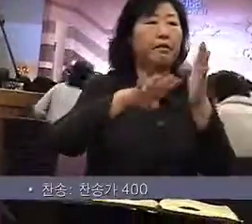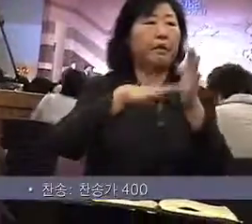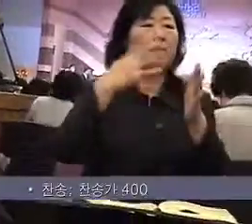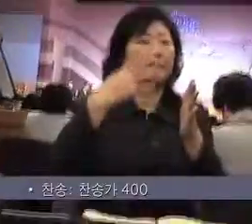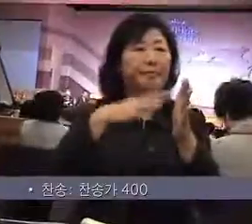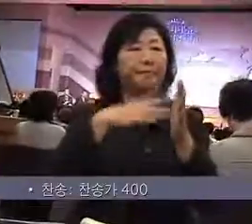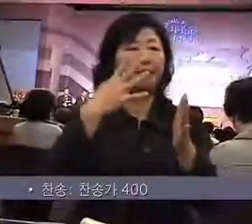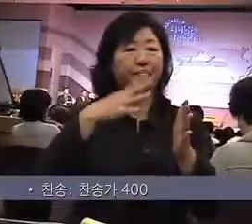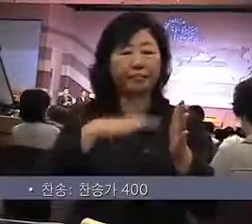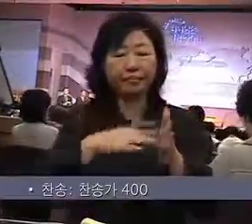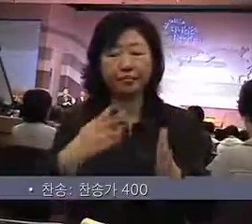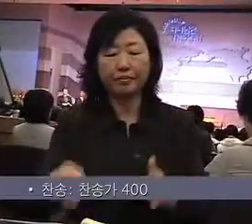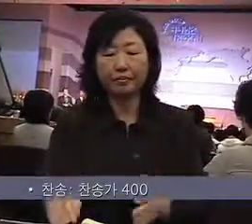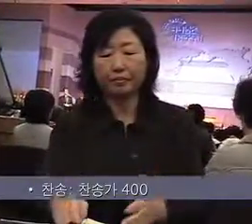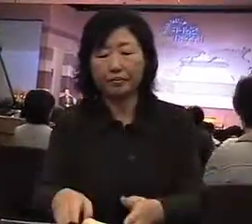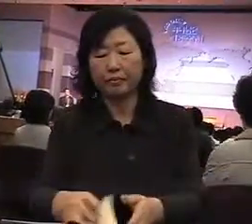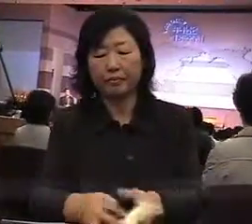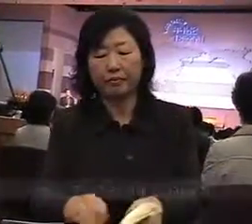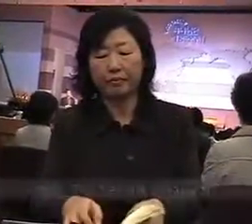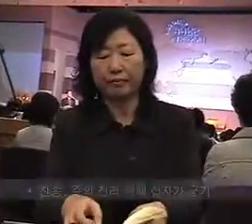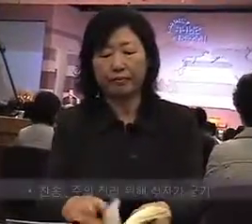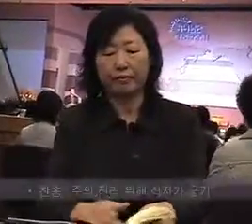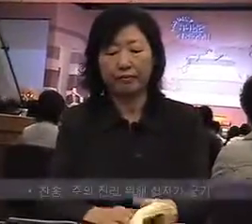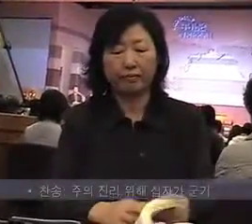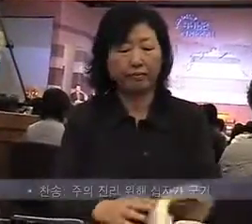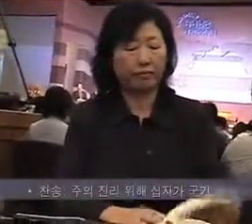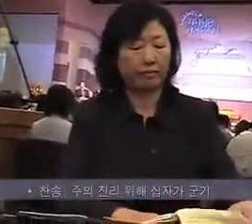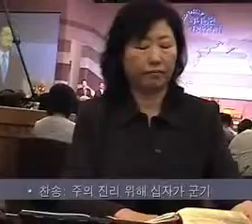우리 위해 십자가 분기 박수 치시면서 힘차게 부르시겠습니다.